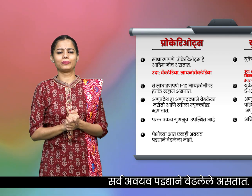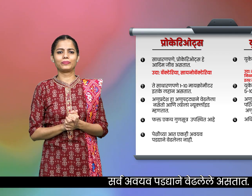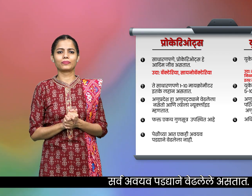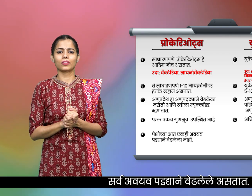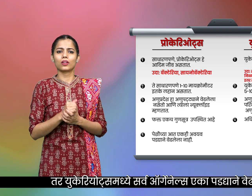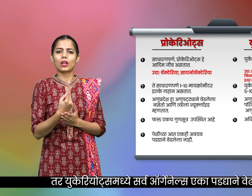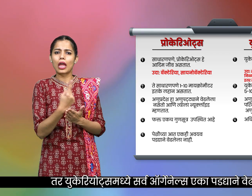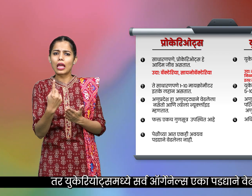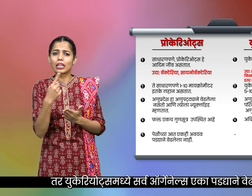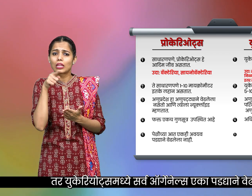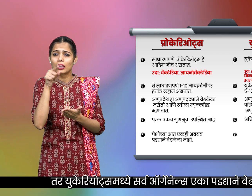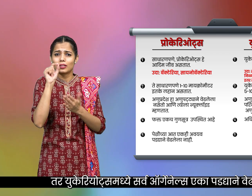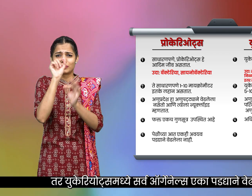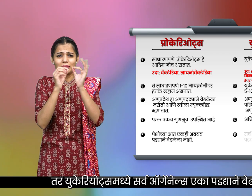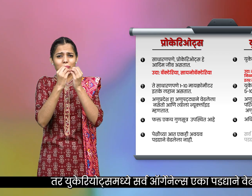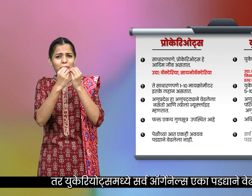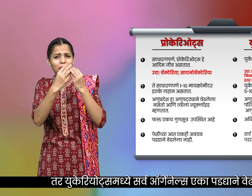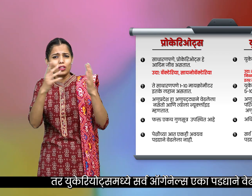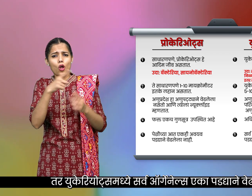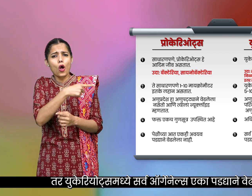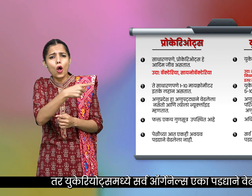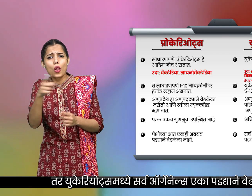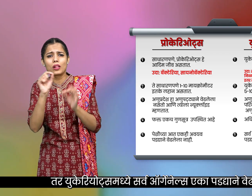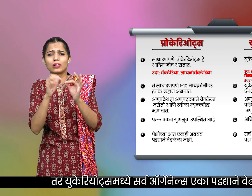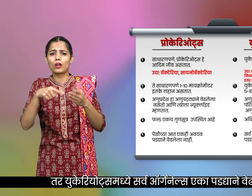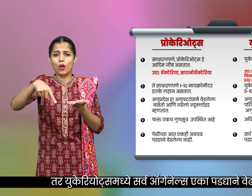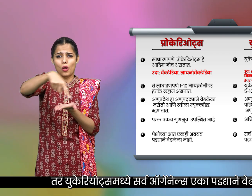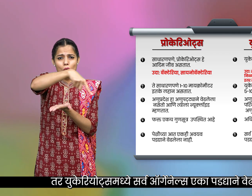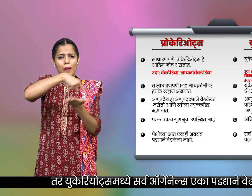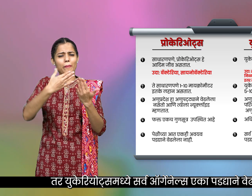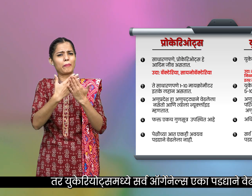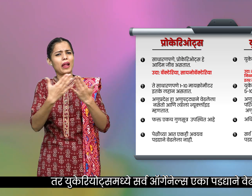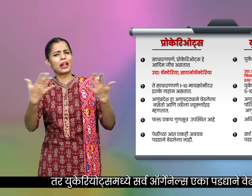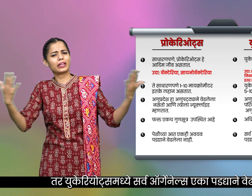तर युकॅरियोट्समध्ये सर्व ऑर्गेनेल्स एका पडद्याने वेढलेले असतात.